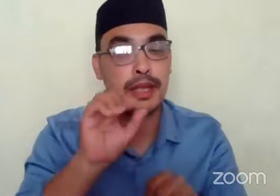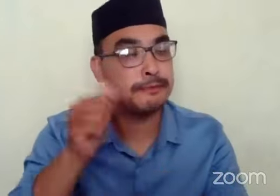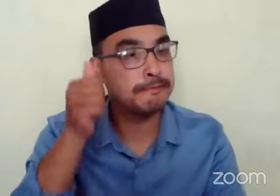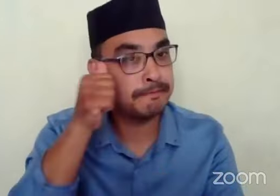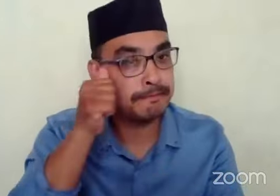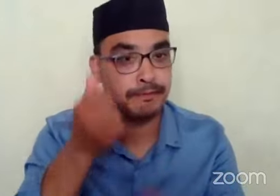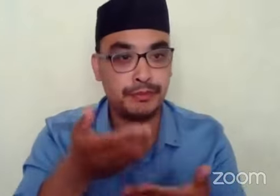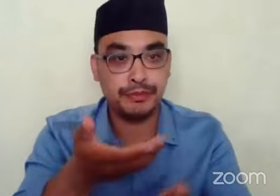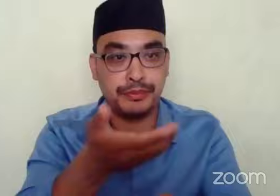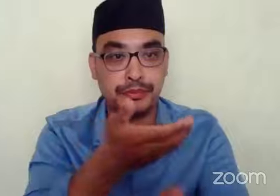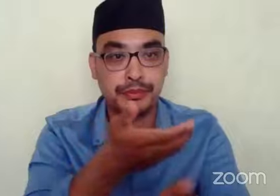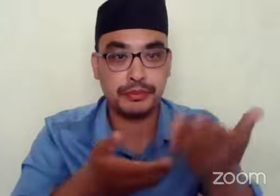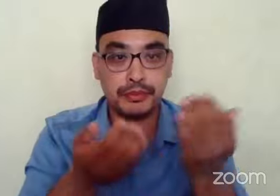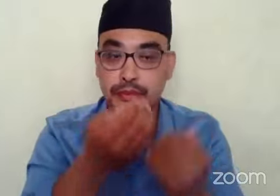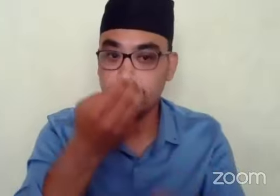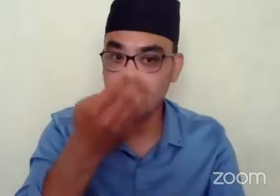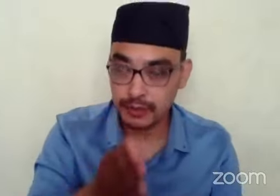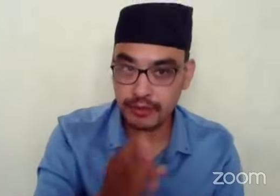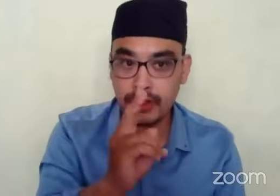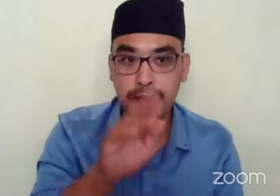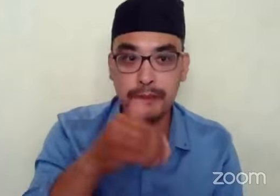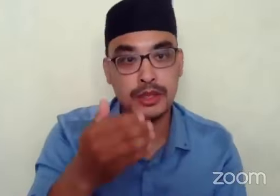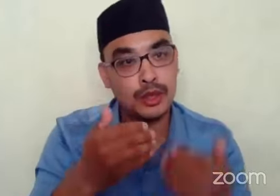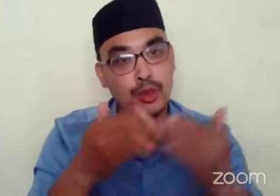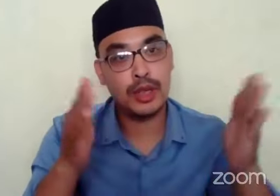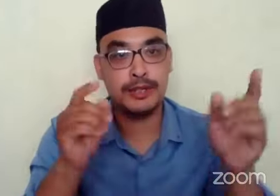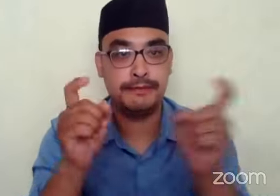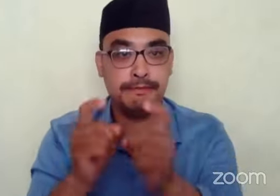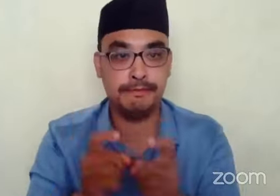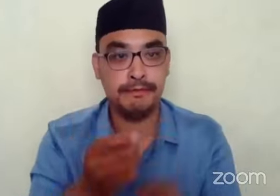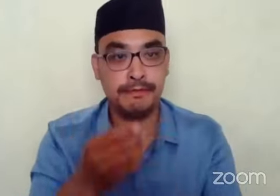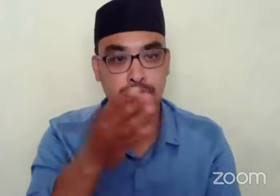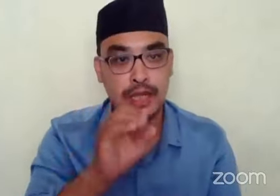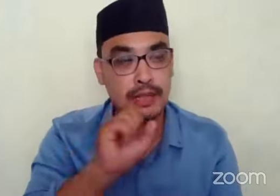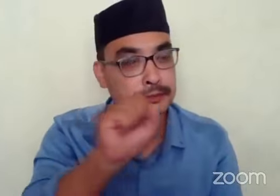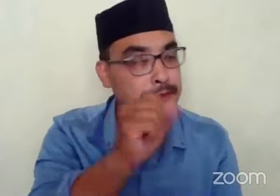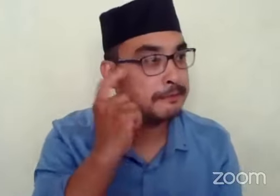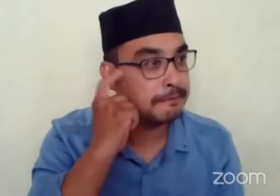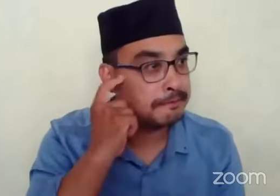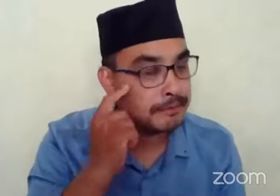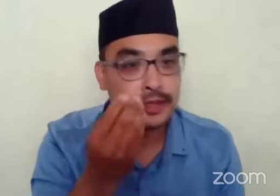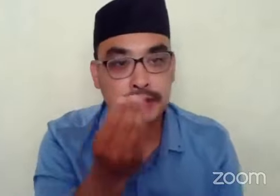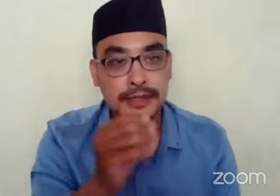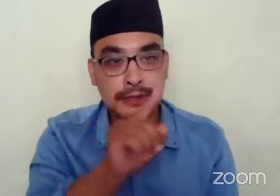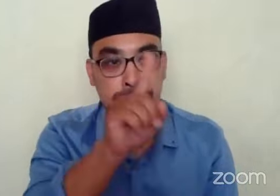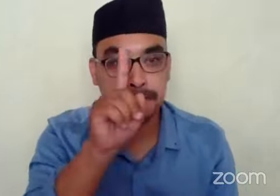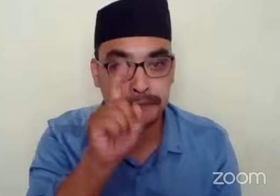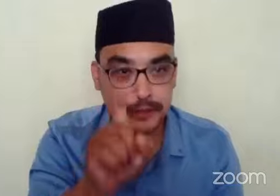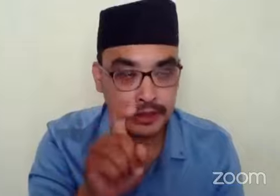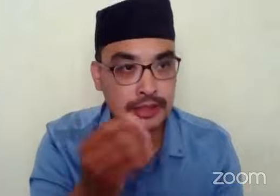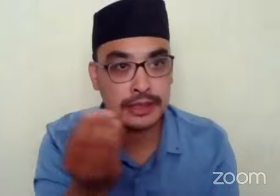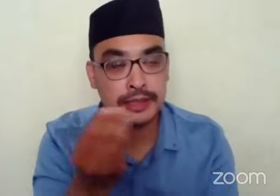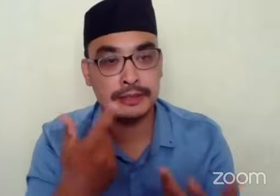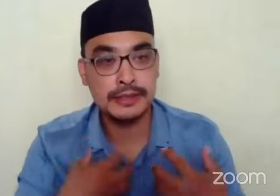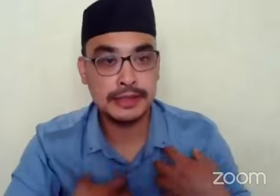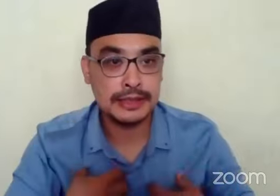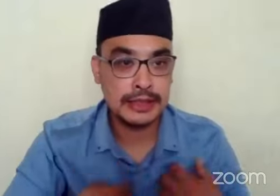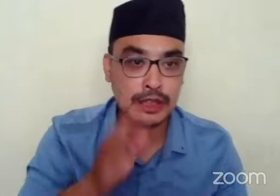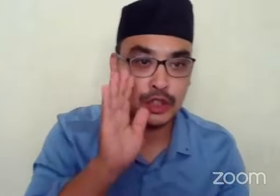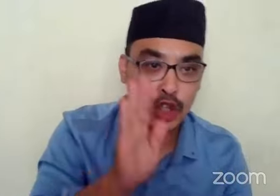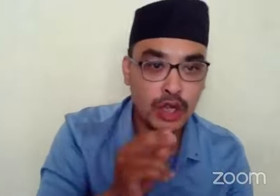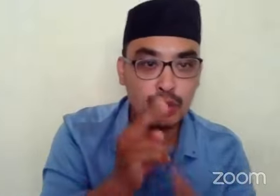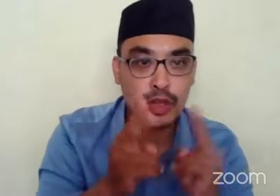सेयर गर्नुहुनेछ। अनि त्यसपछि हामी ओपन छलफल गर्छौँ। त्यतिखेरमा चाहिँ तपाईँहरूलाई केही प्रश्न छ अथवा केही कुराहरू